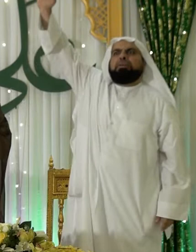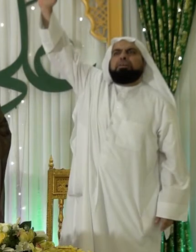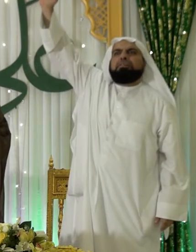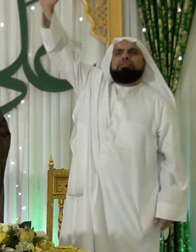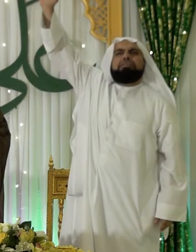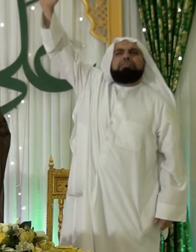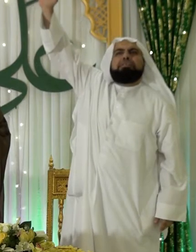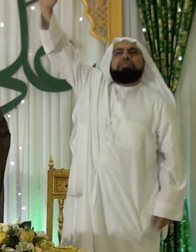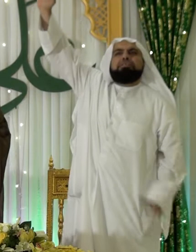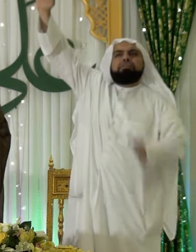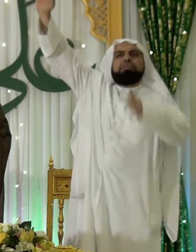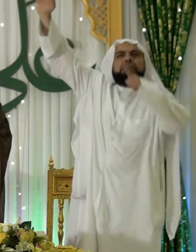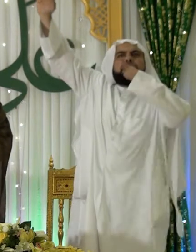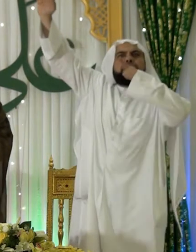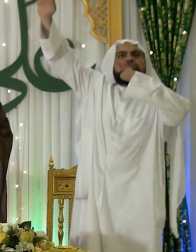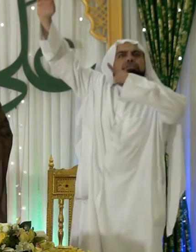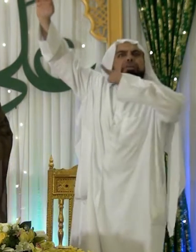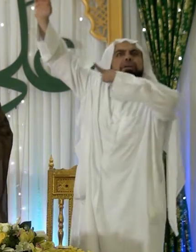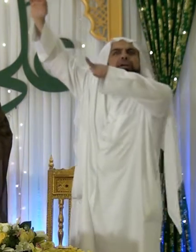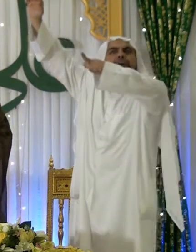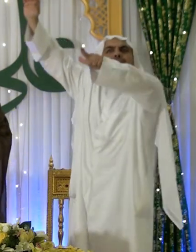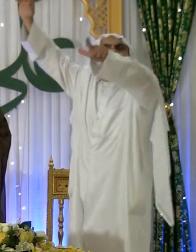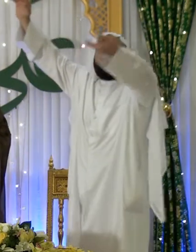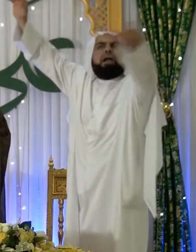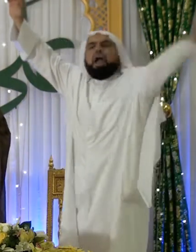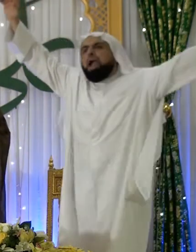ورفع يد علي إلى الأعلى